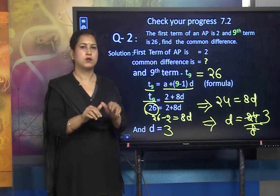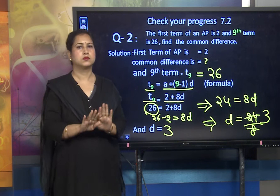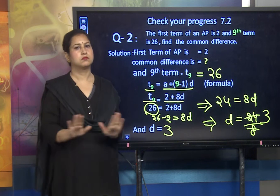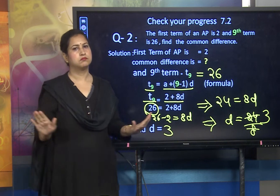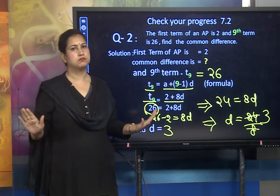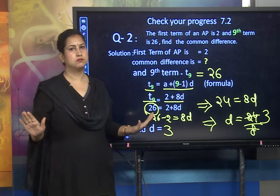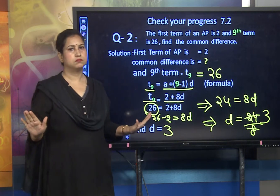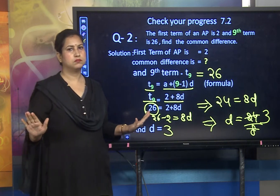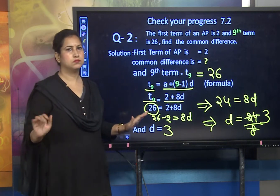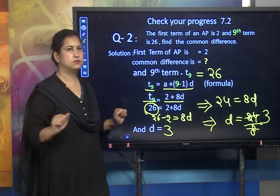तो यही हमारा उत्तर है।